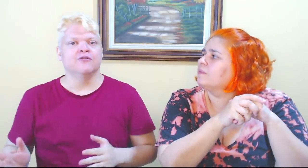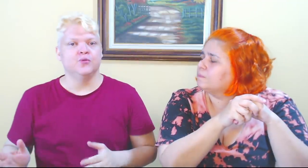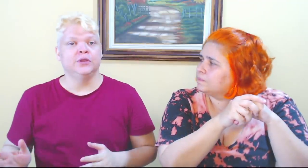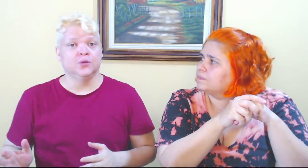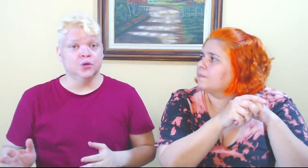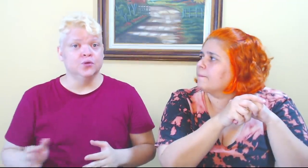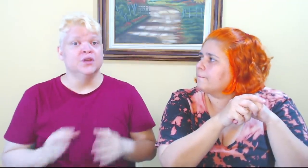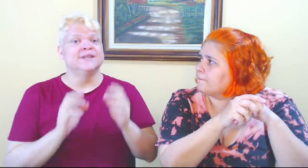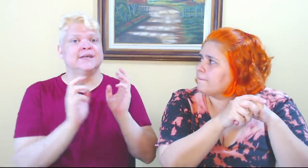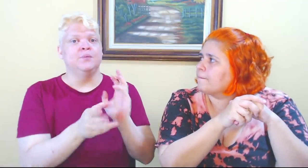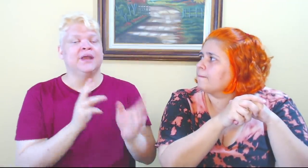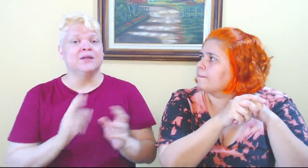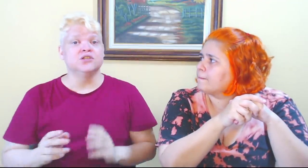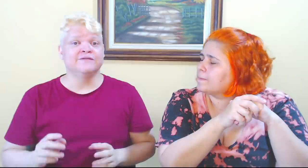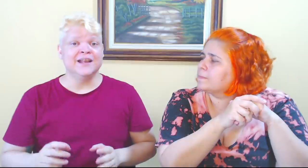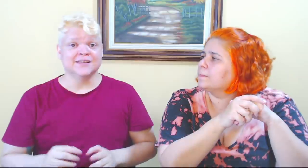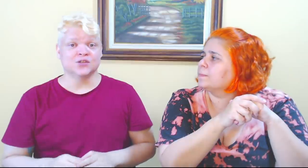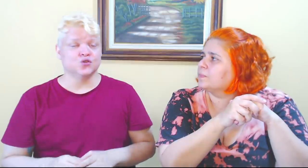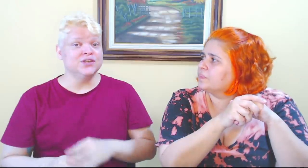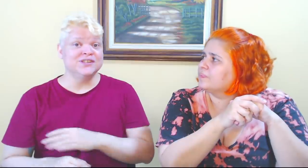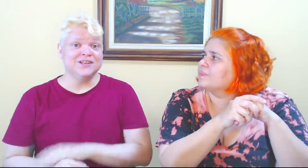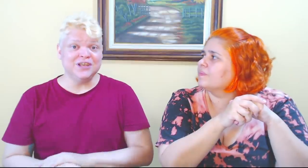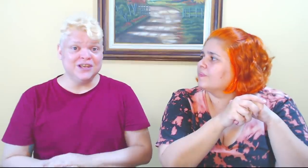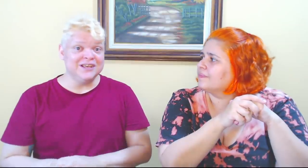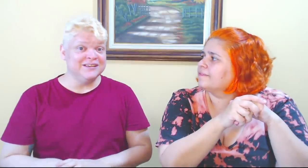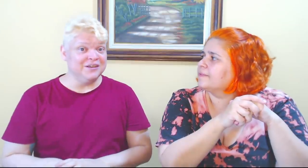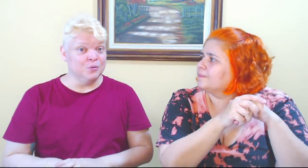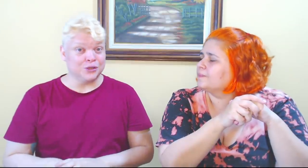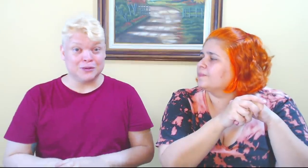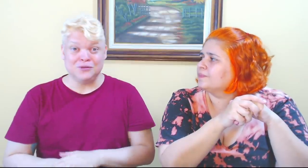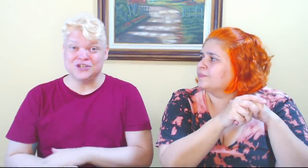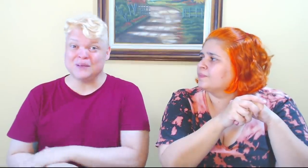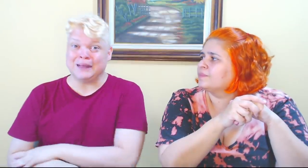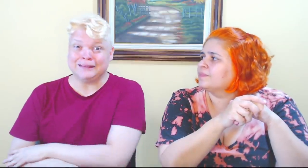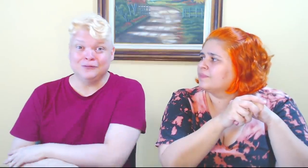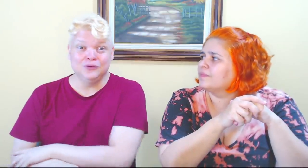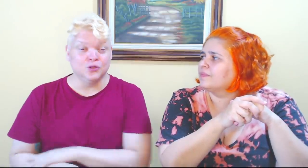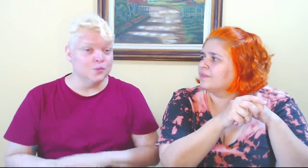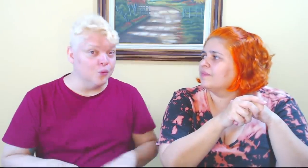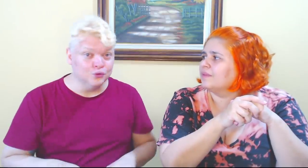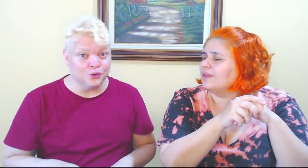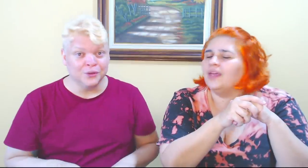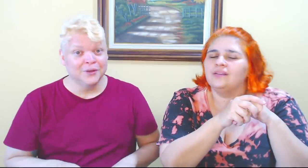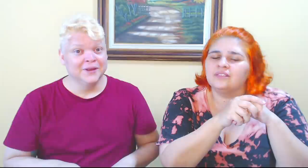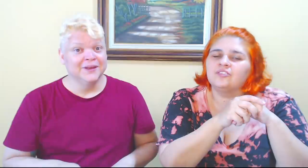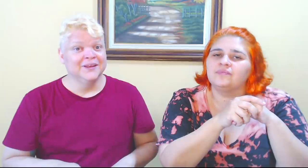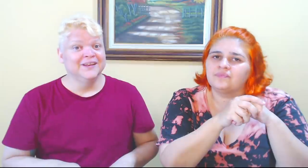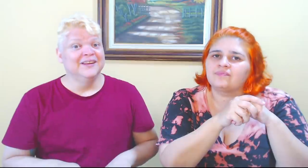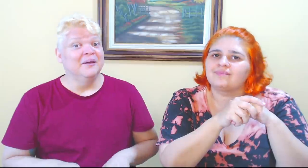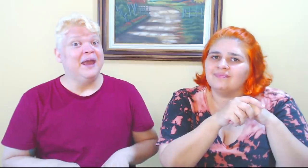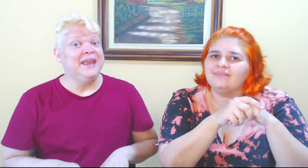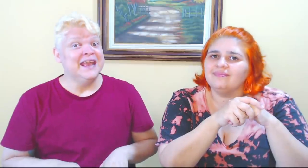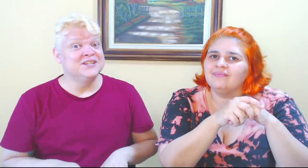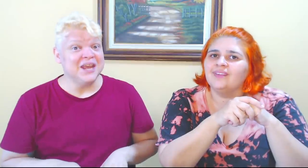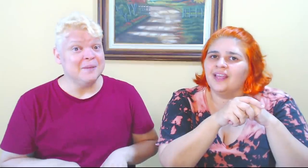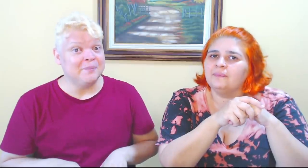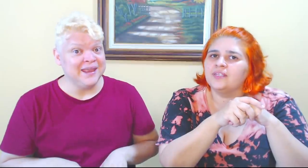filme todo Salpicado De várias ações E o protagonista Batendo em todo mundo É isso E aí de repente